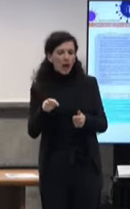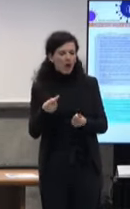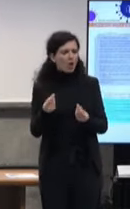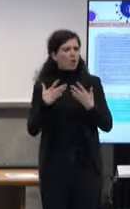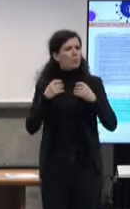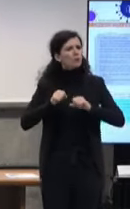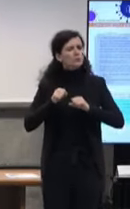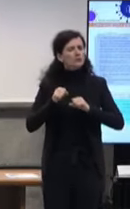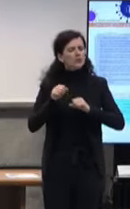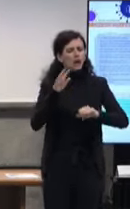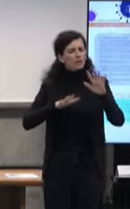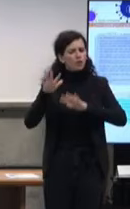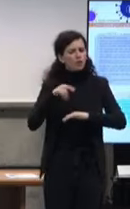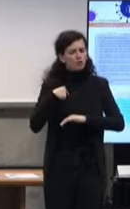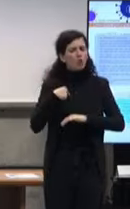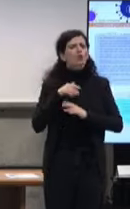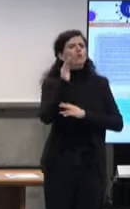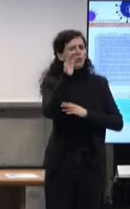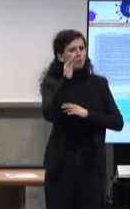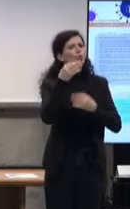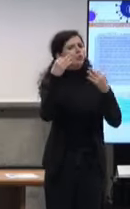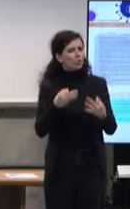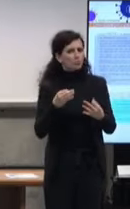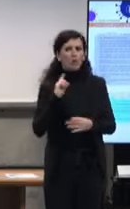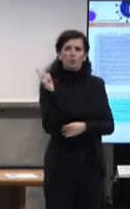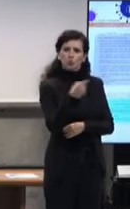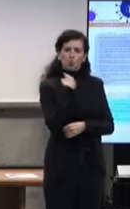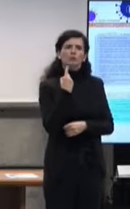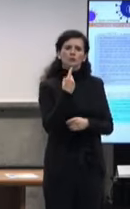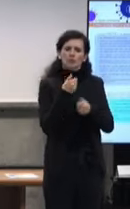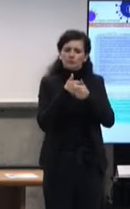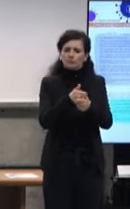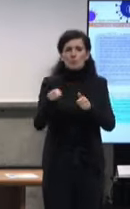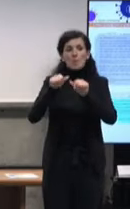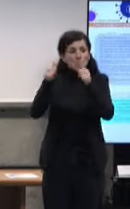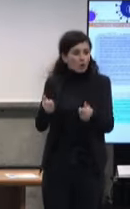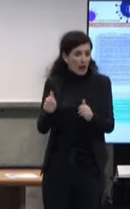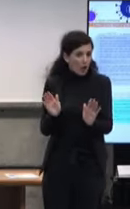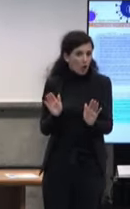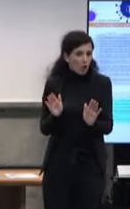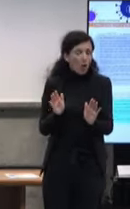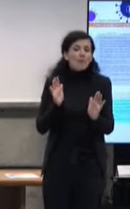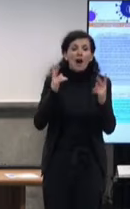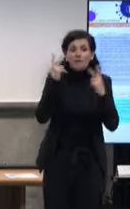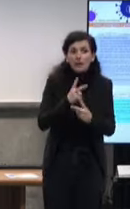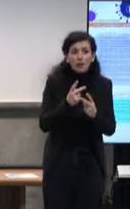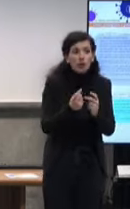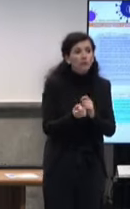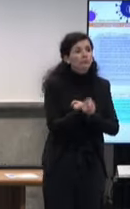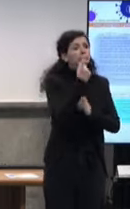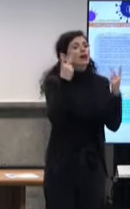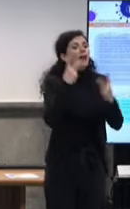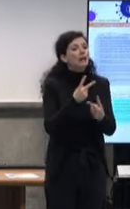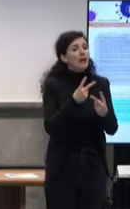andrà è una debolezza del modello perché assume che tutti facciamo quello che il modello prevede che non sempre si verifica nella realtà